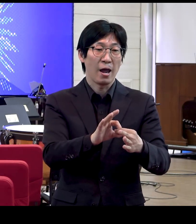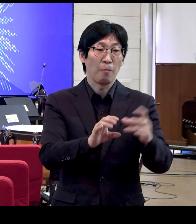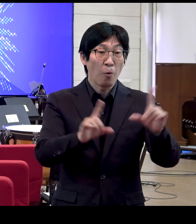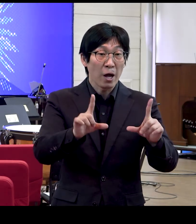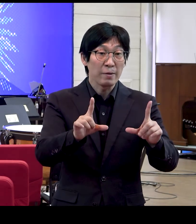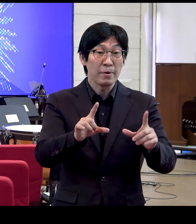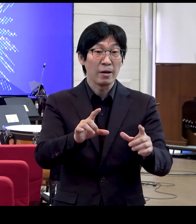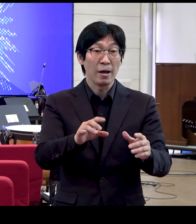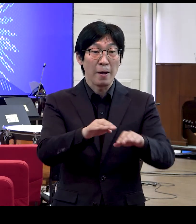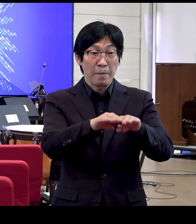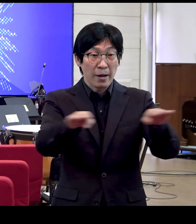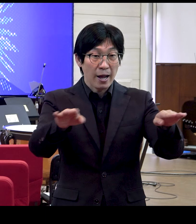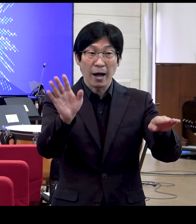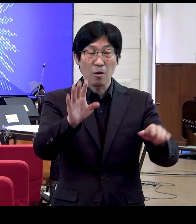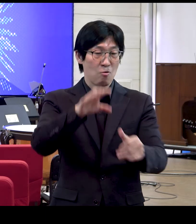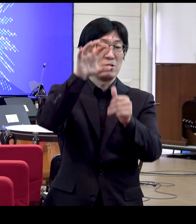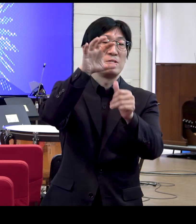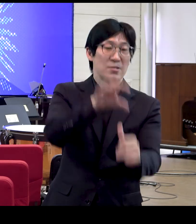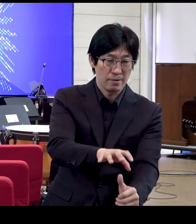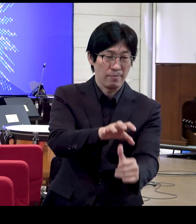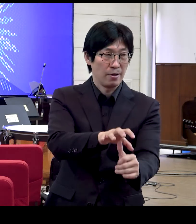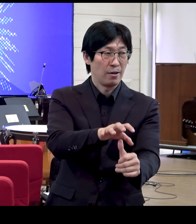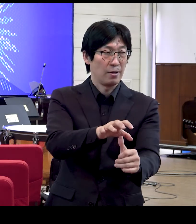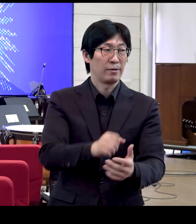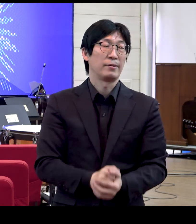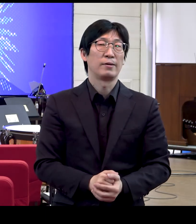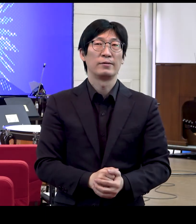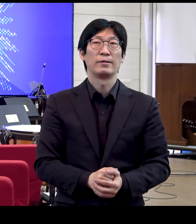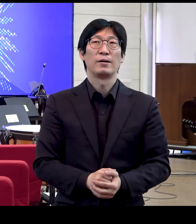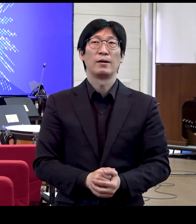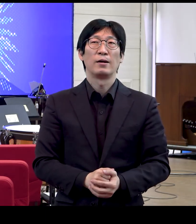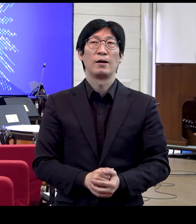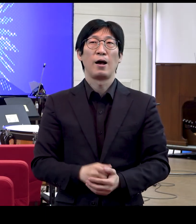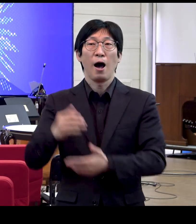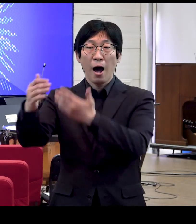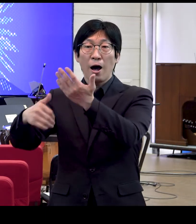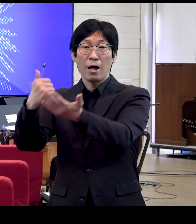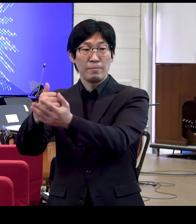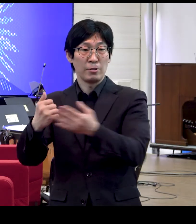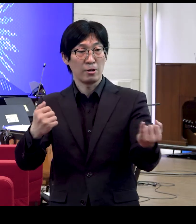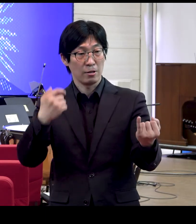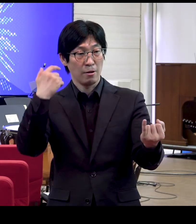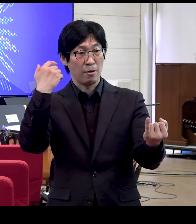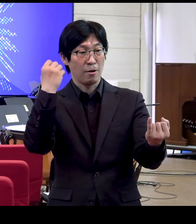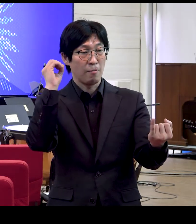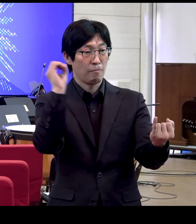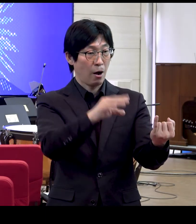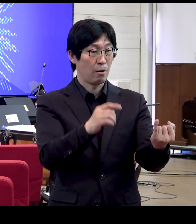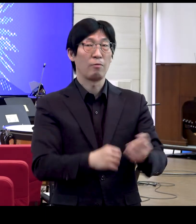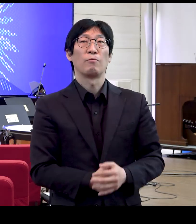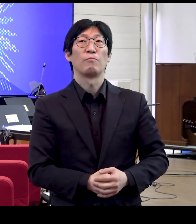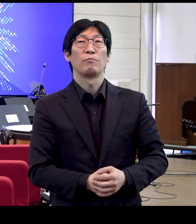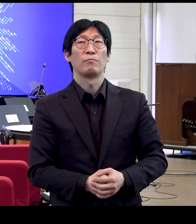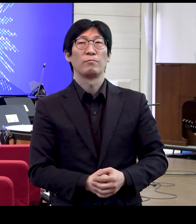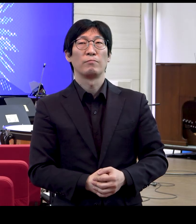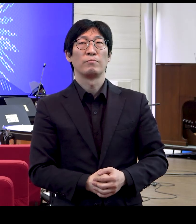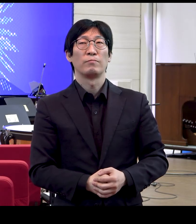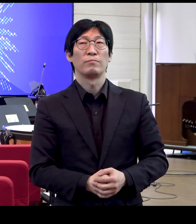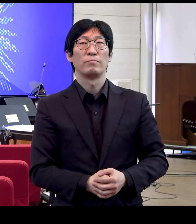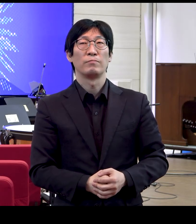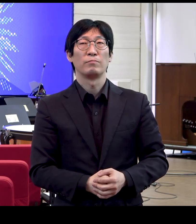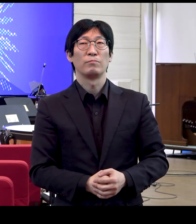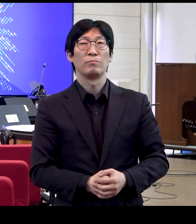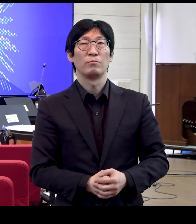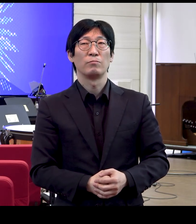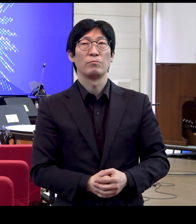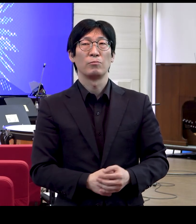관계가 자꾸 지배하려고 그래요. 여기 말씀에 나오지 않습니까? 하나님께서 그 여자한테 한 얘기 뭐예요? 너는 남편을